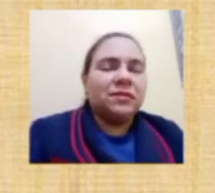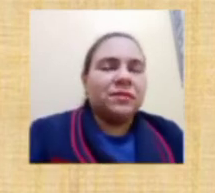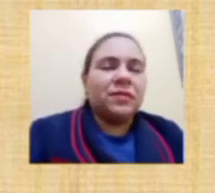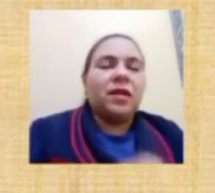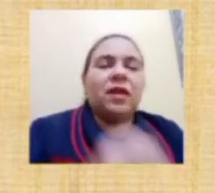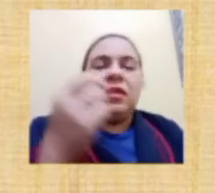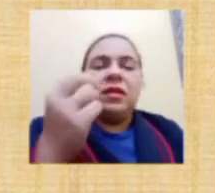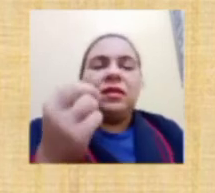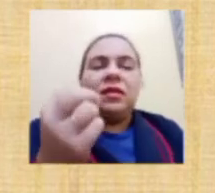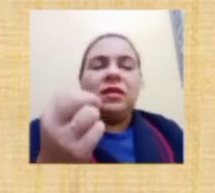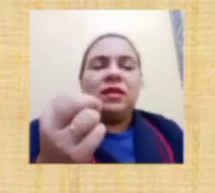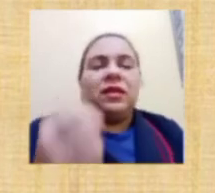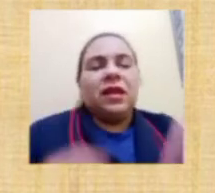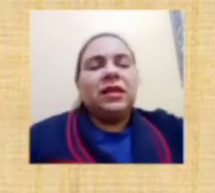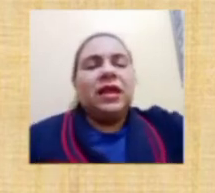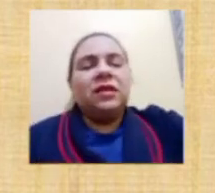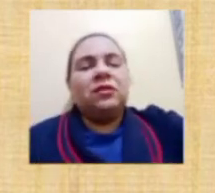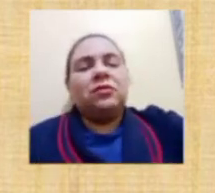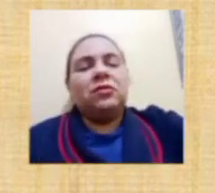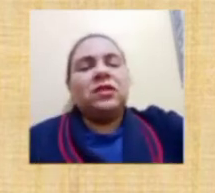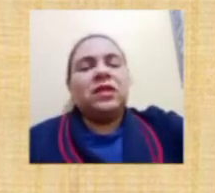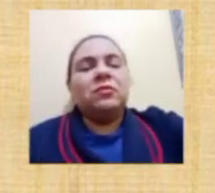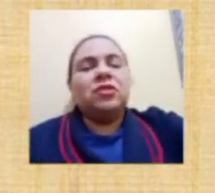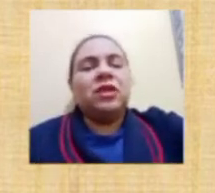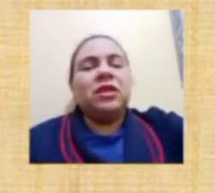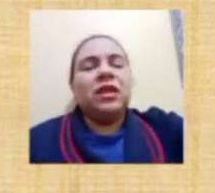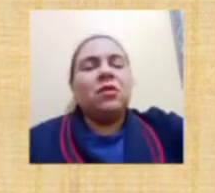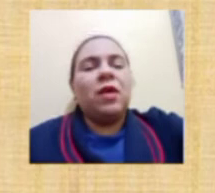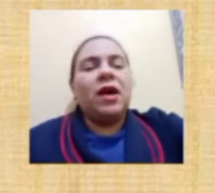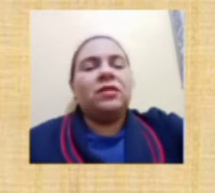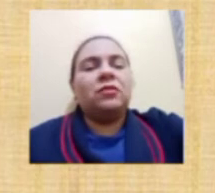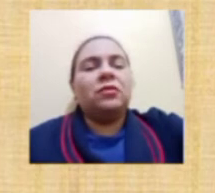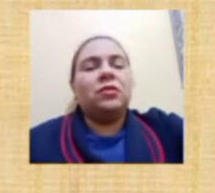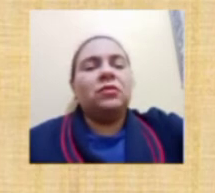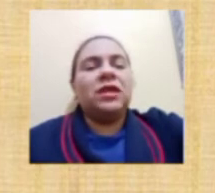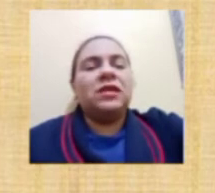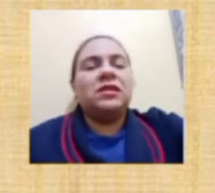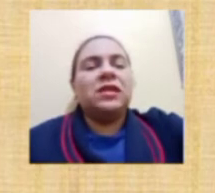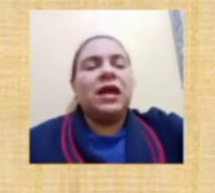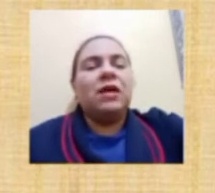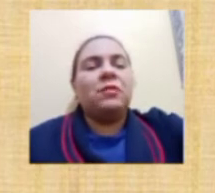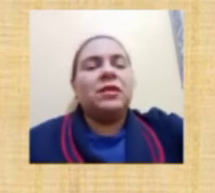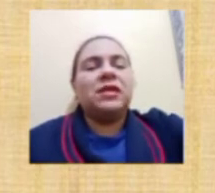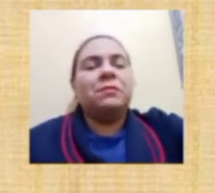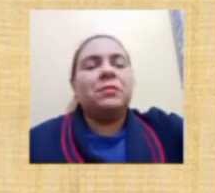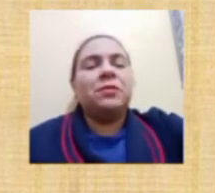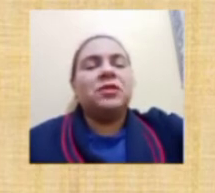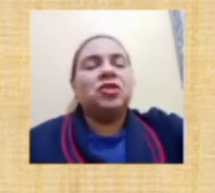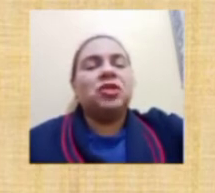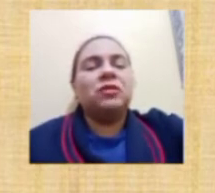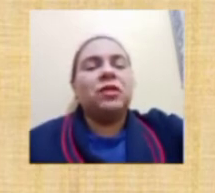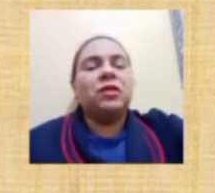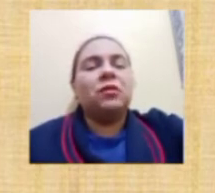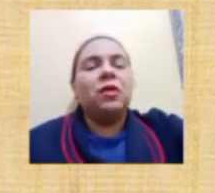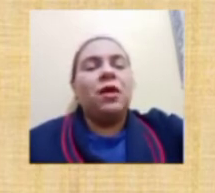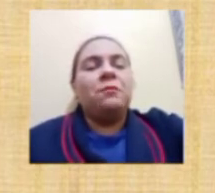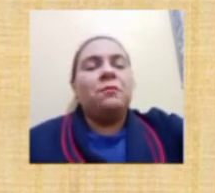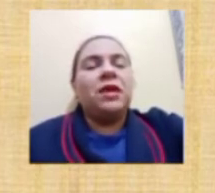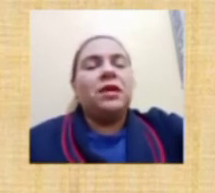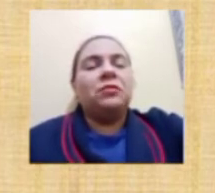a letra A, 9. Menos, entre parênteses, menos 15. Sinais iguais,